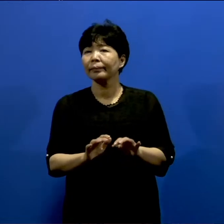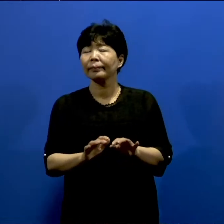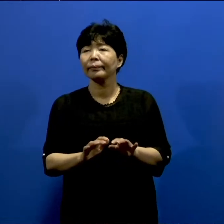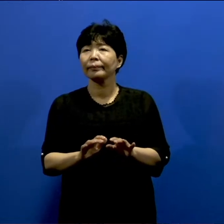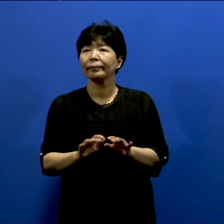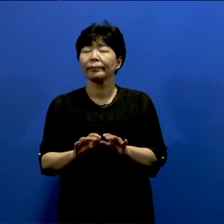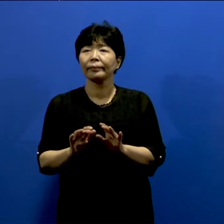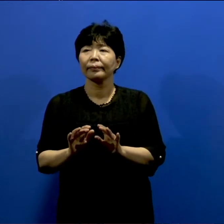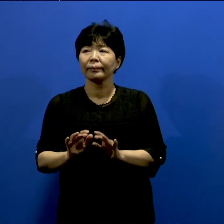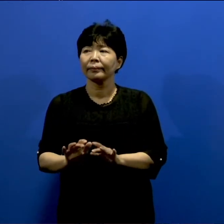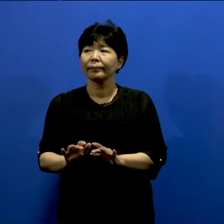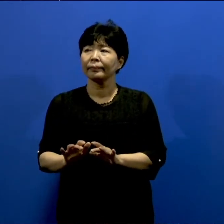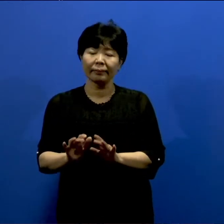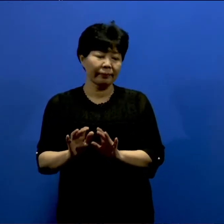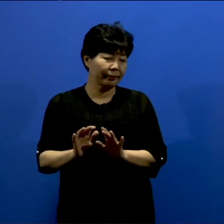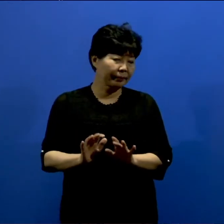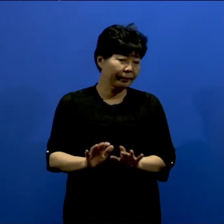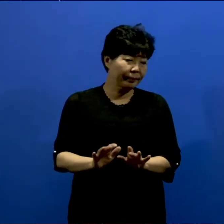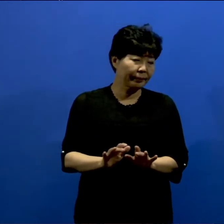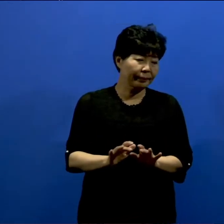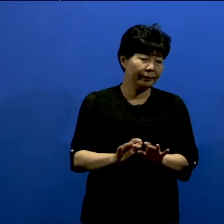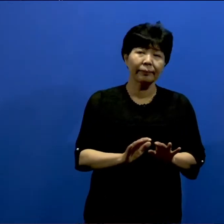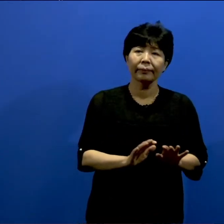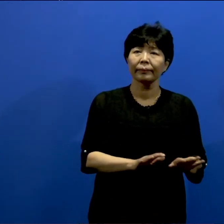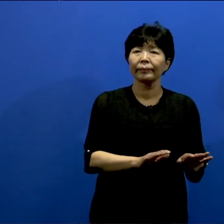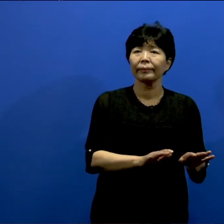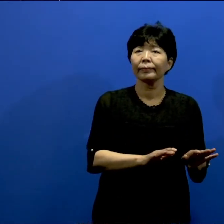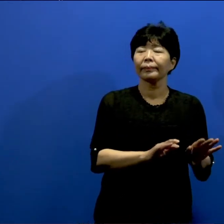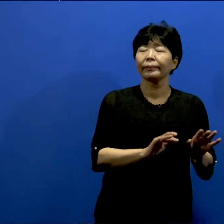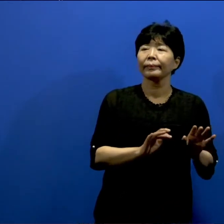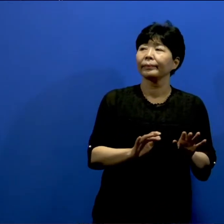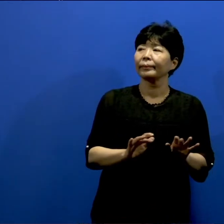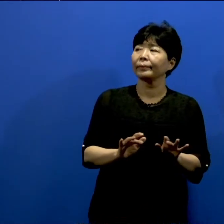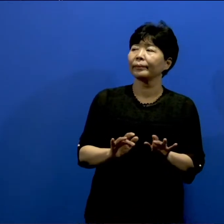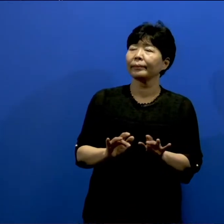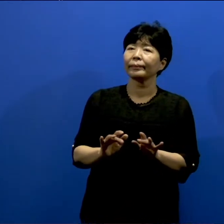주님 말씀하시면 내가